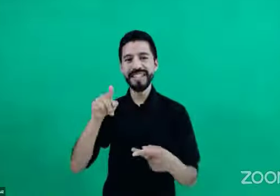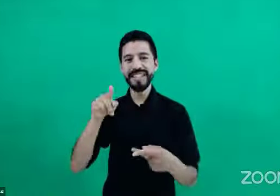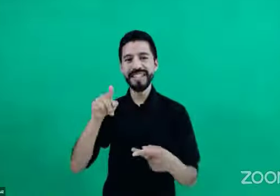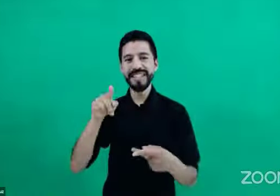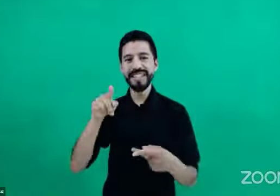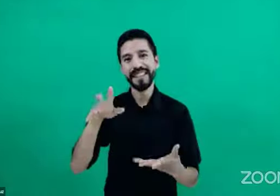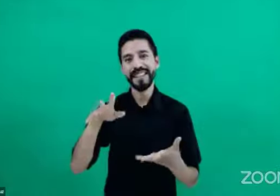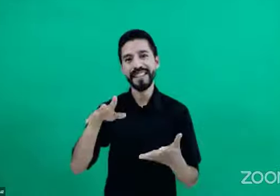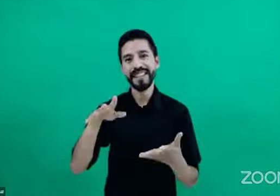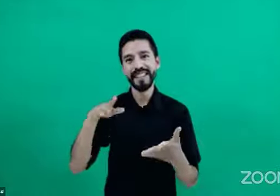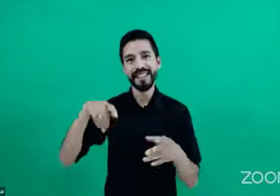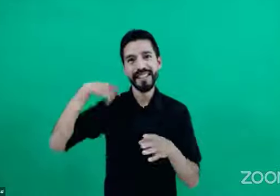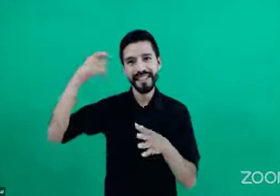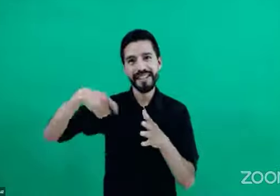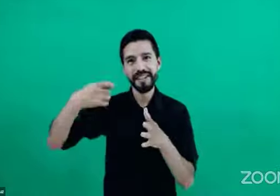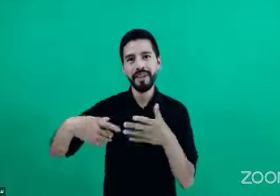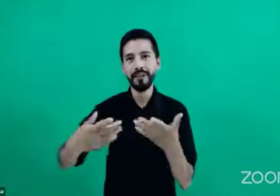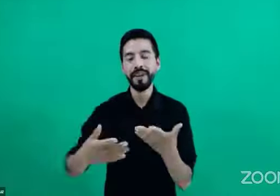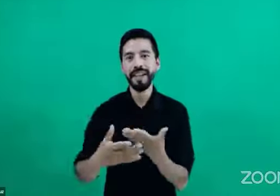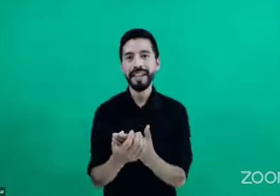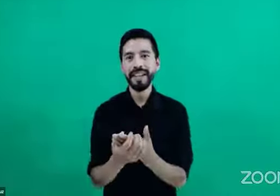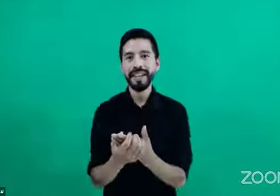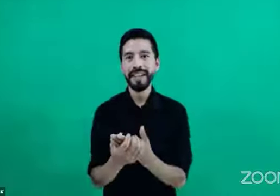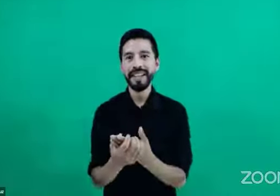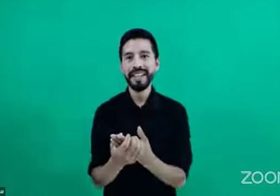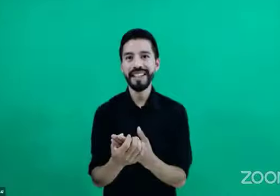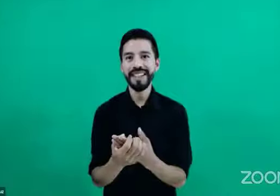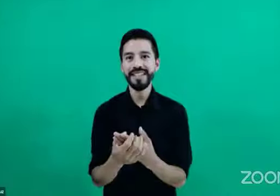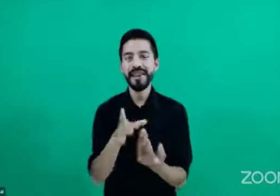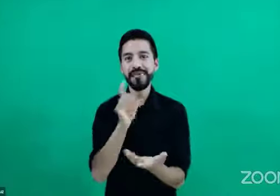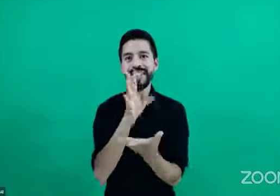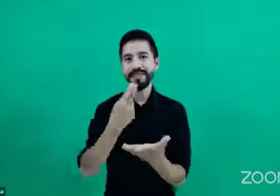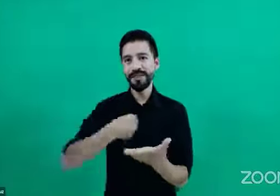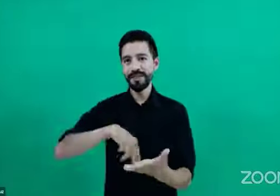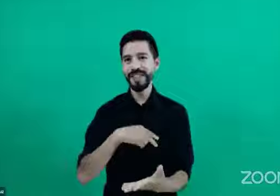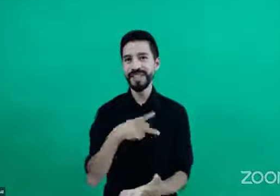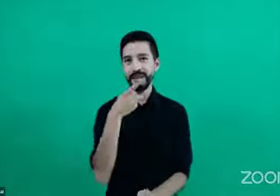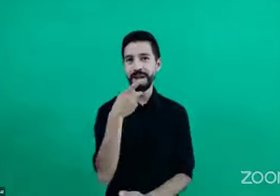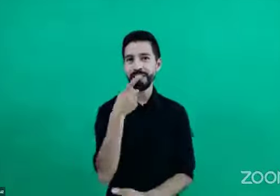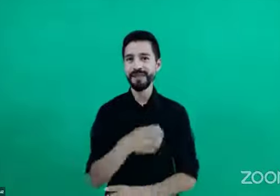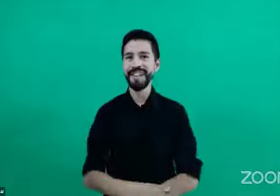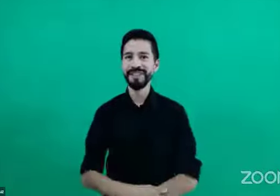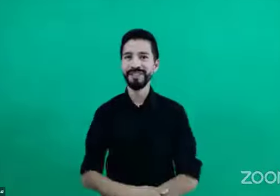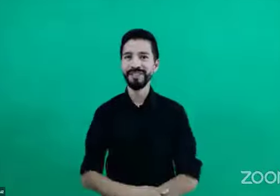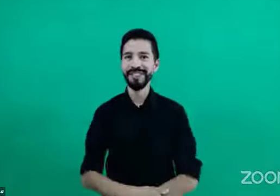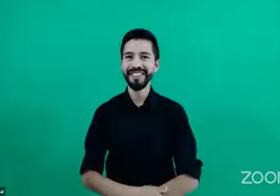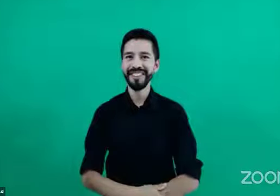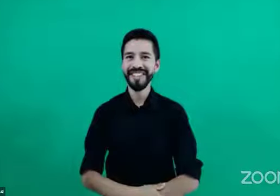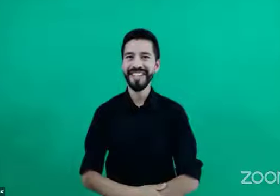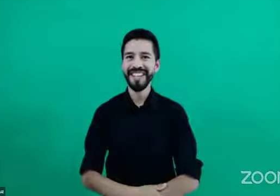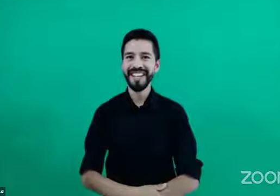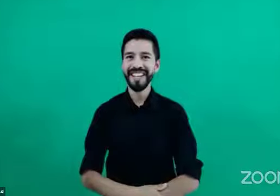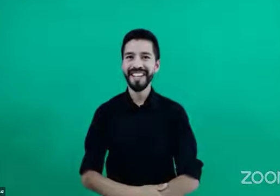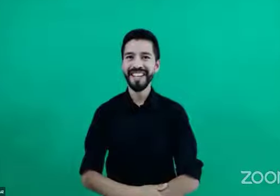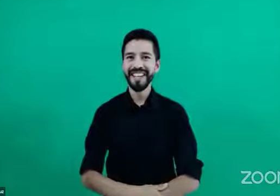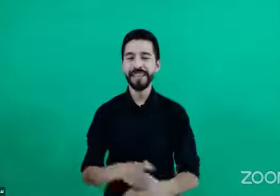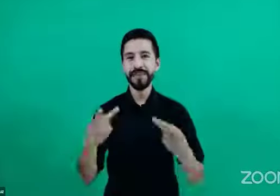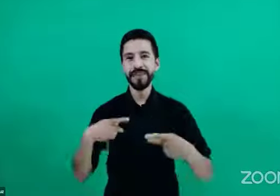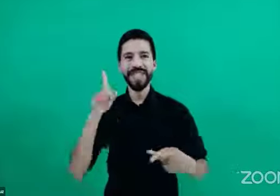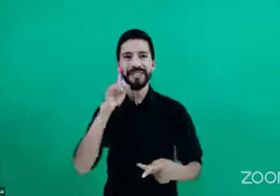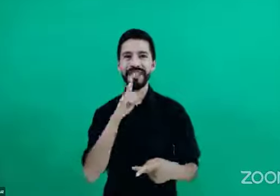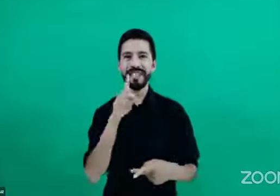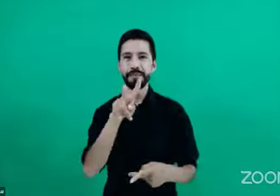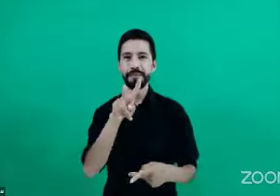sordos quisieran ver este video y que solamente nosotros estuviéramos hablando. Entonces,